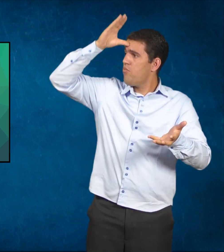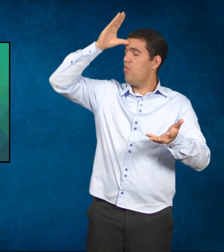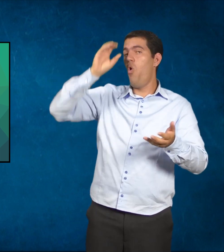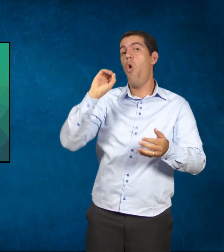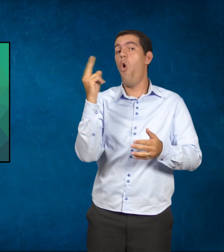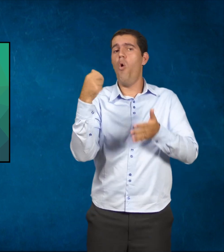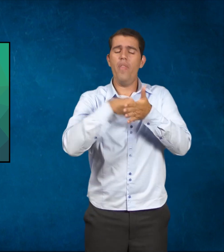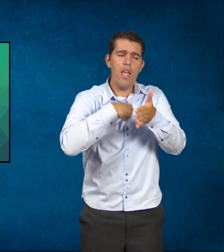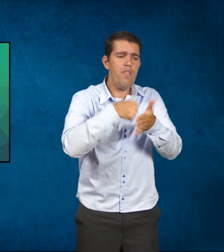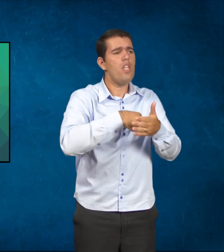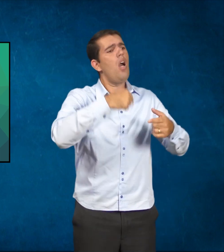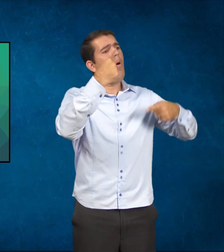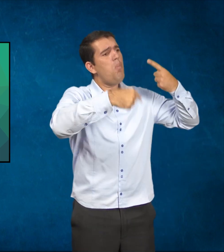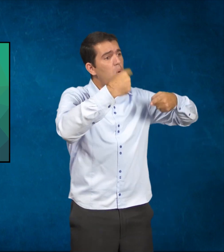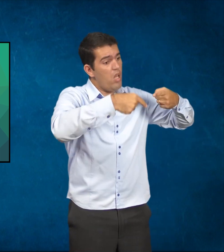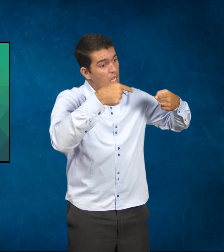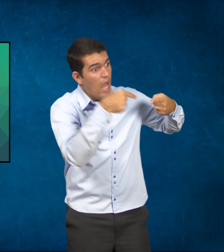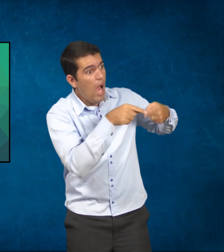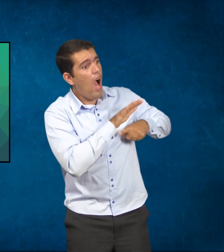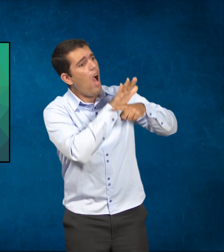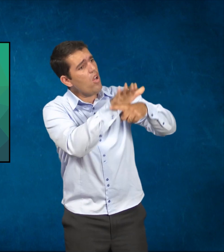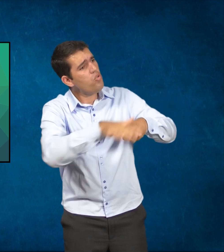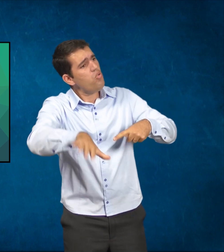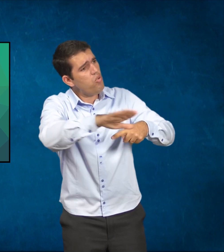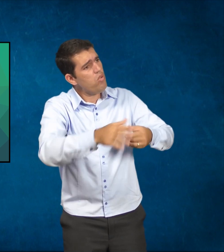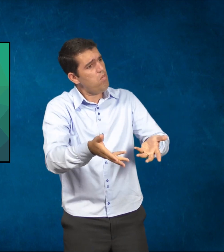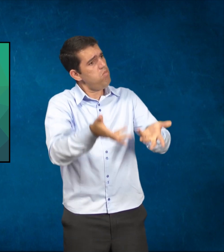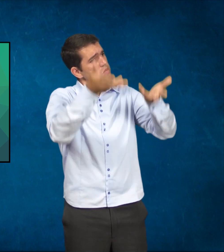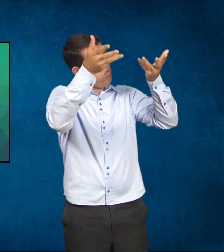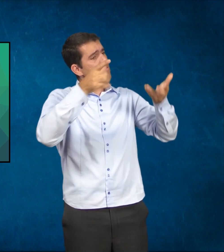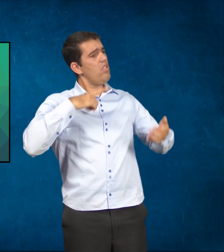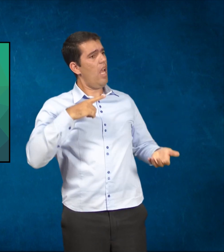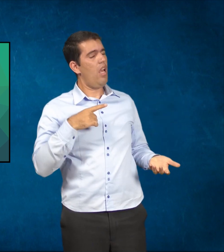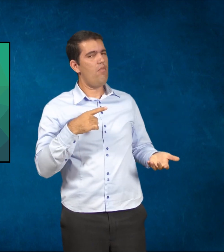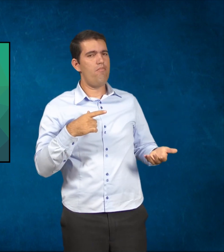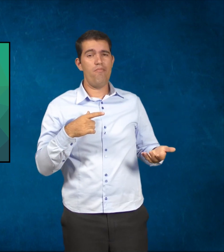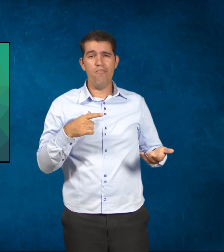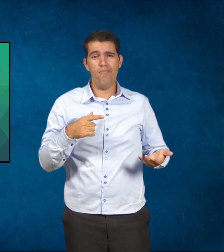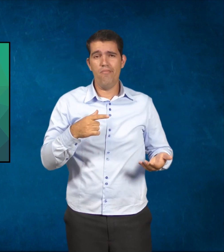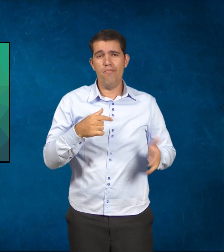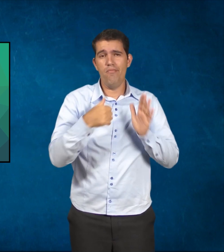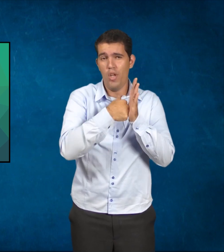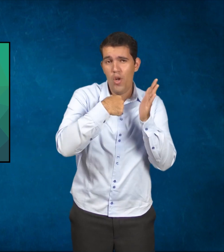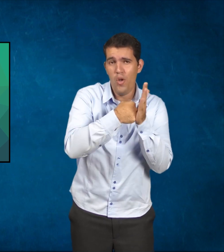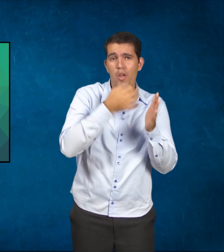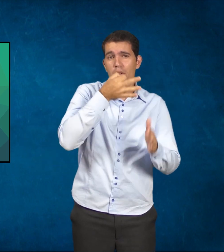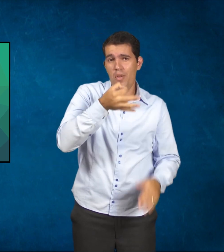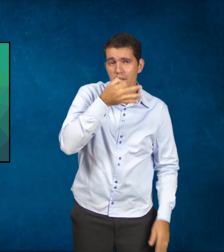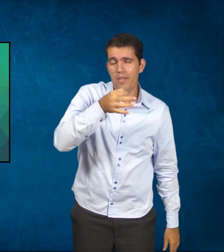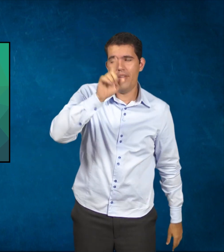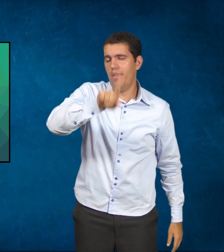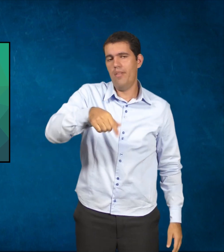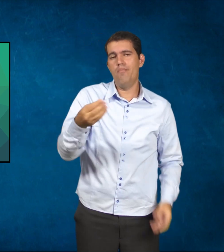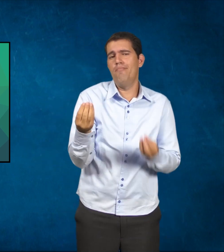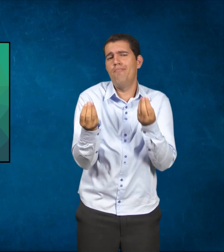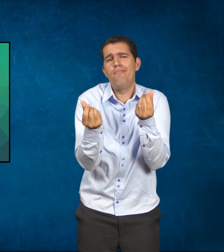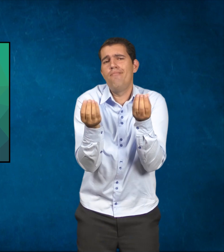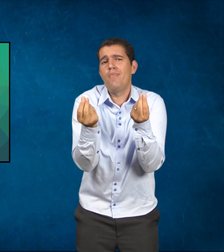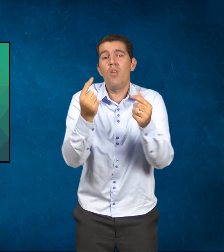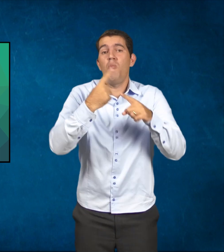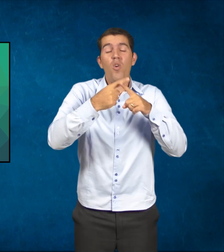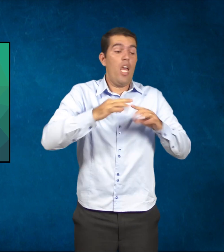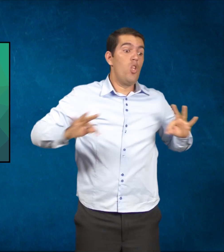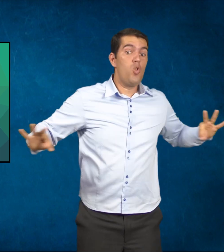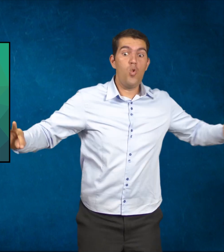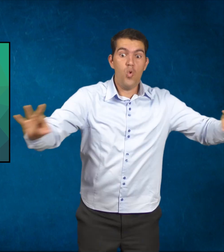que uma política melhora o resultado, trata-se de uma reivindicação trivial, pois praticamente tudo